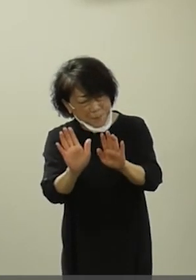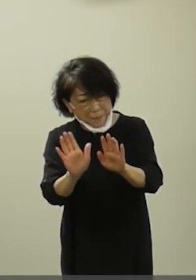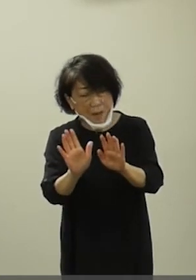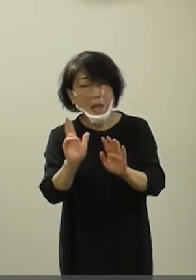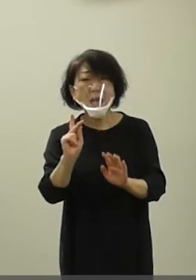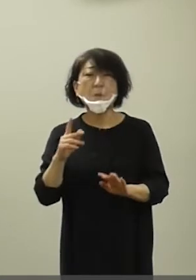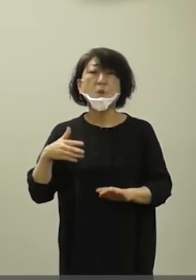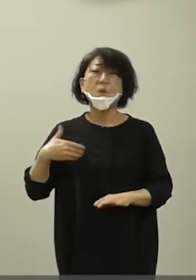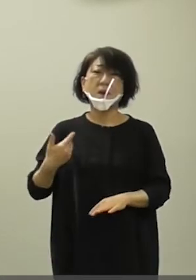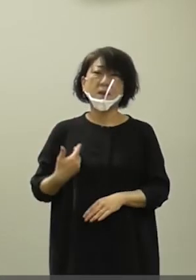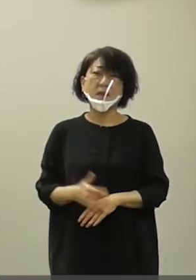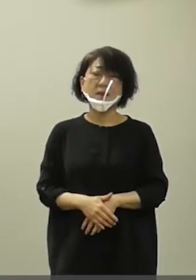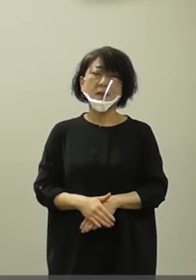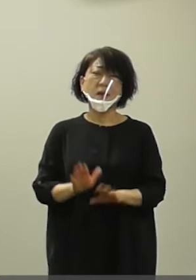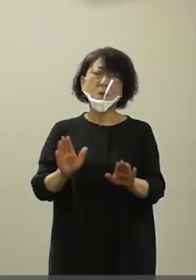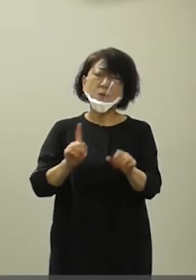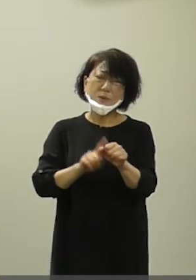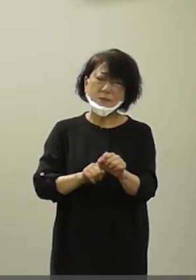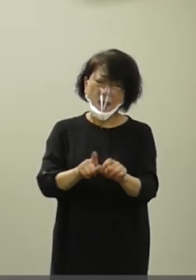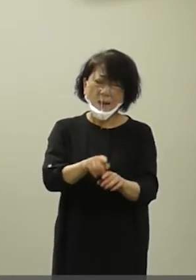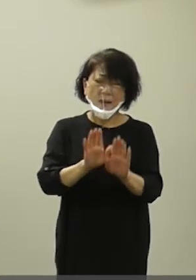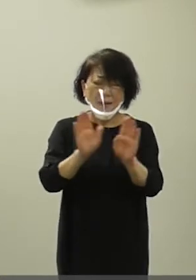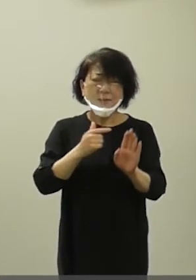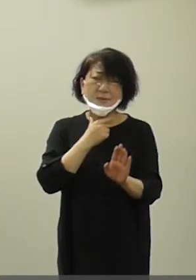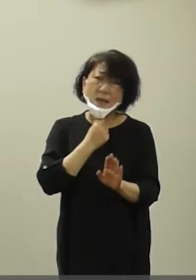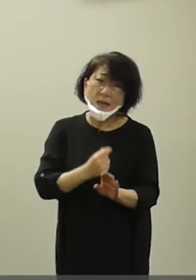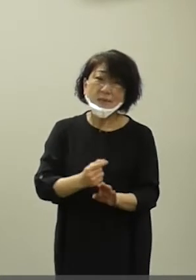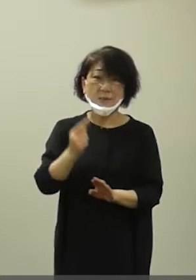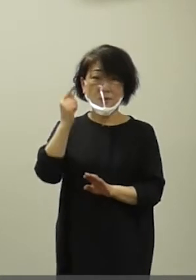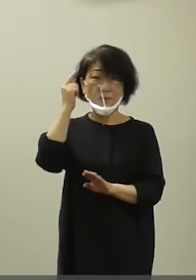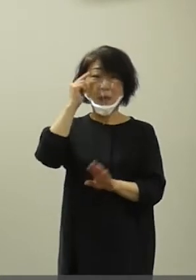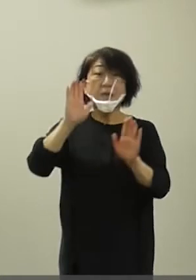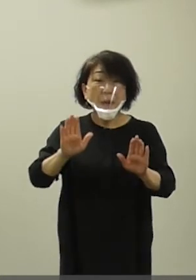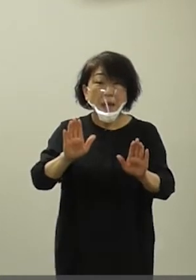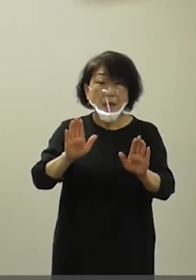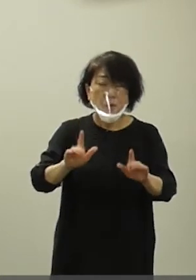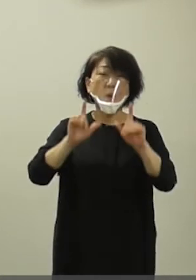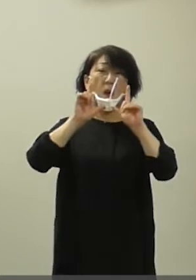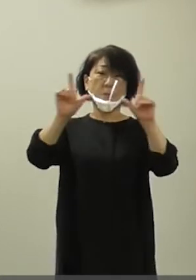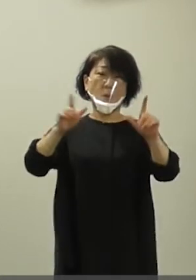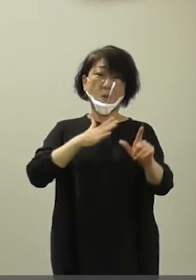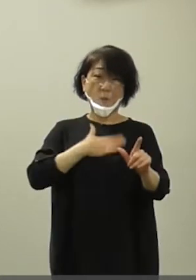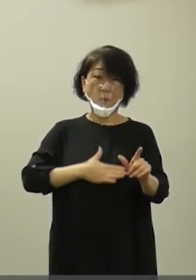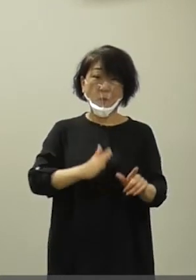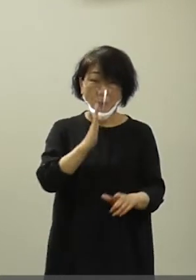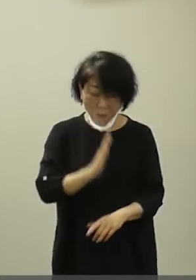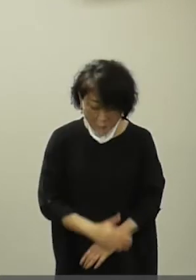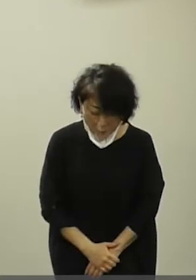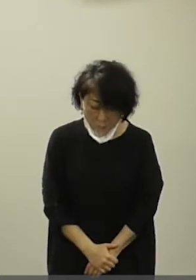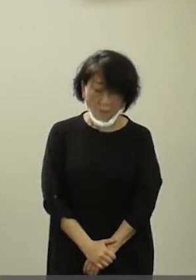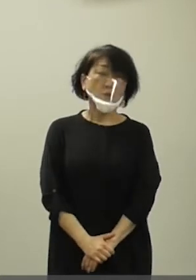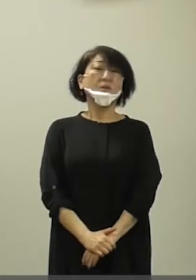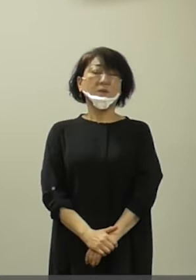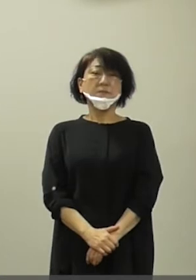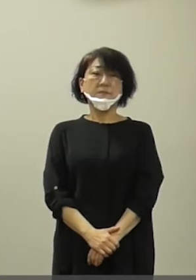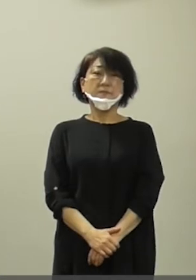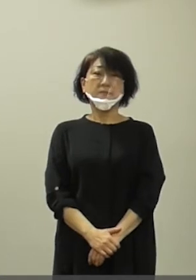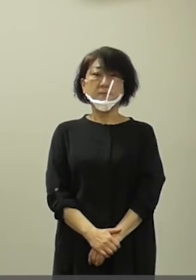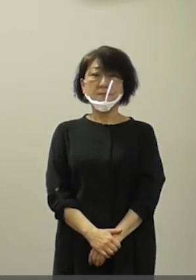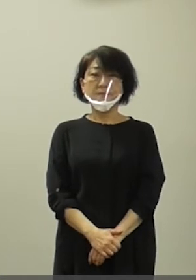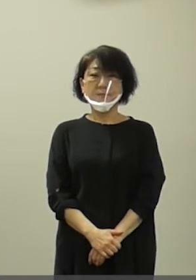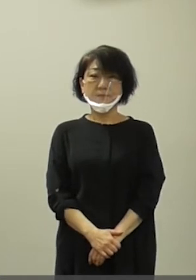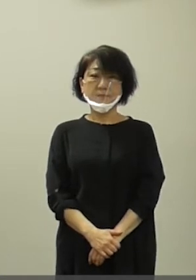今年はなんか変わってきたらいいなという想いを込めて今の時点での発表とさせていただきたいと思います